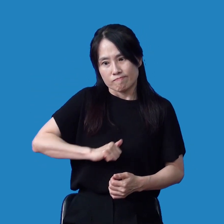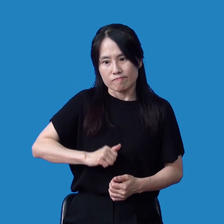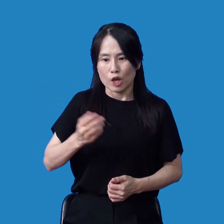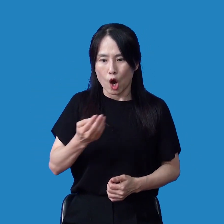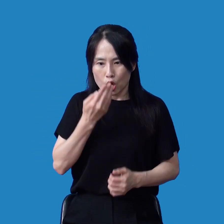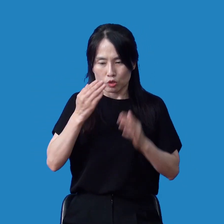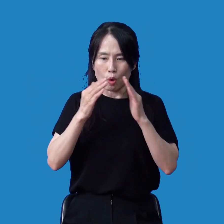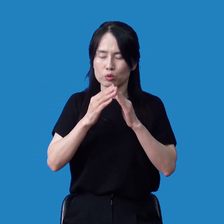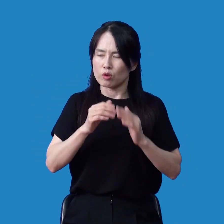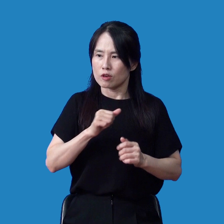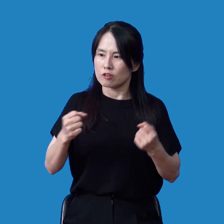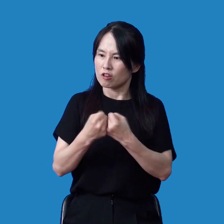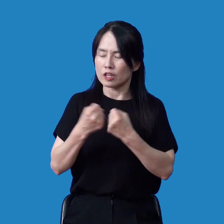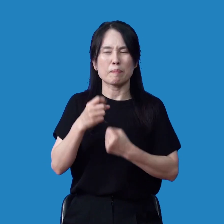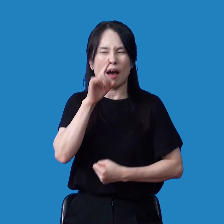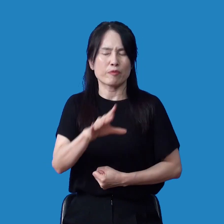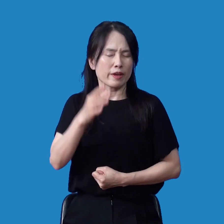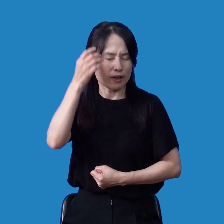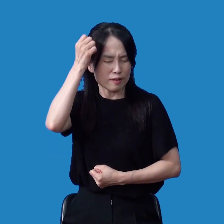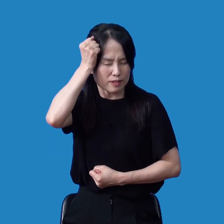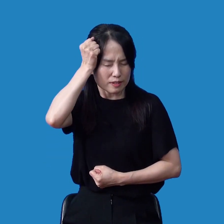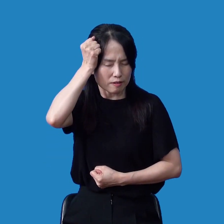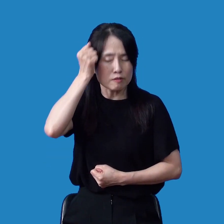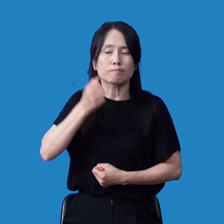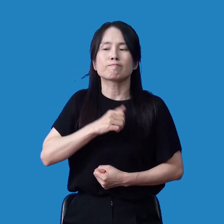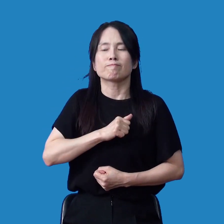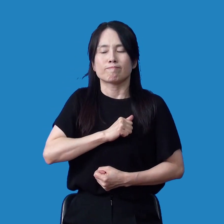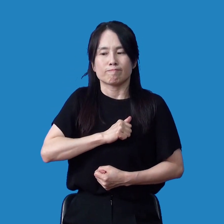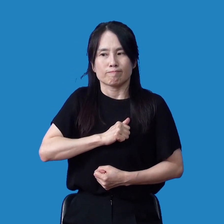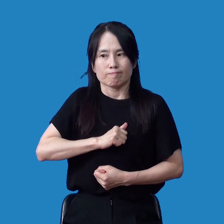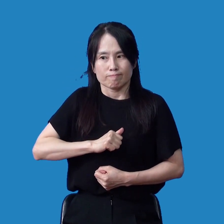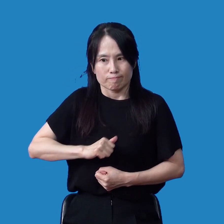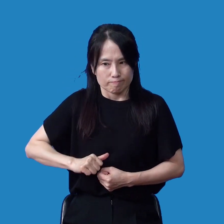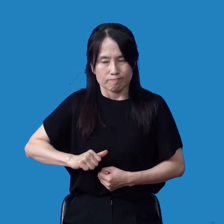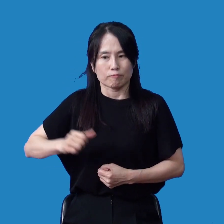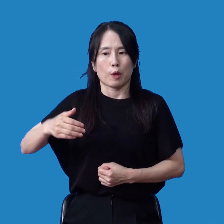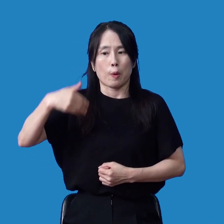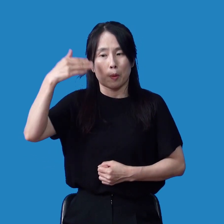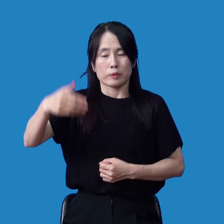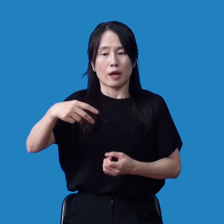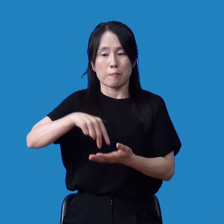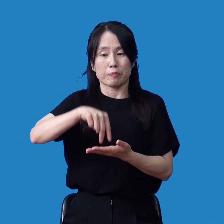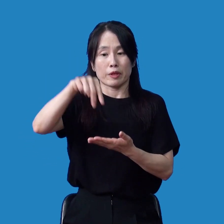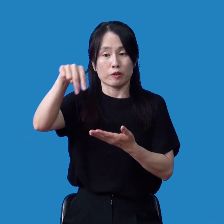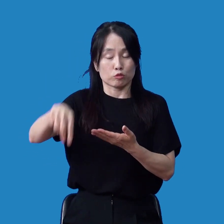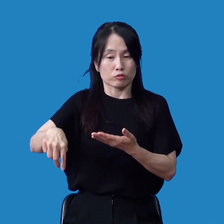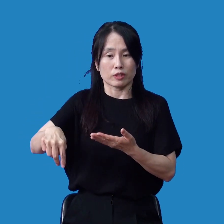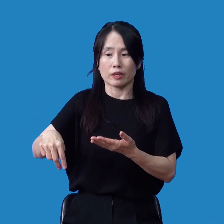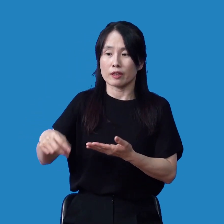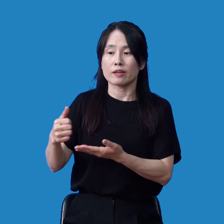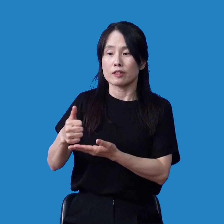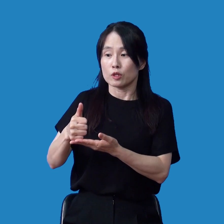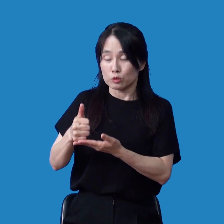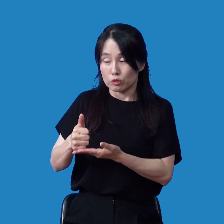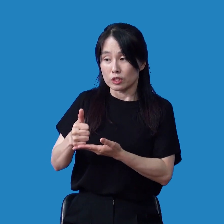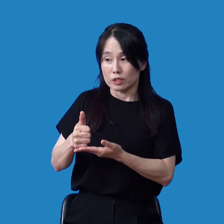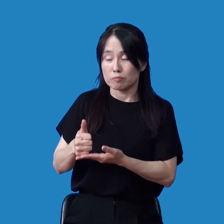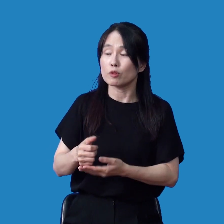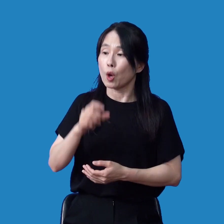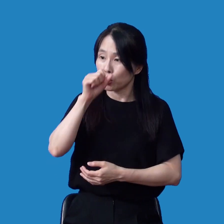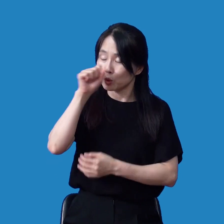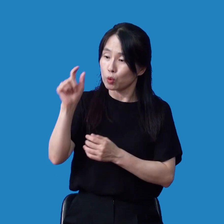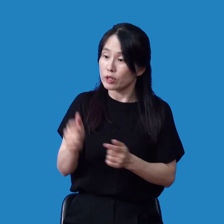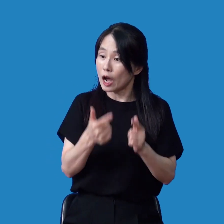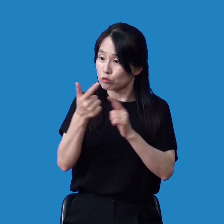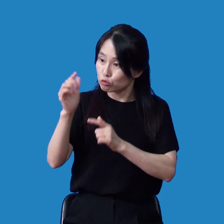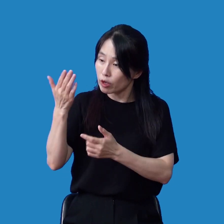싸우면 안 되니까요. 꾹 참고 있다가 다음 정류장에 내려주면서 선생님 좋은 하루 되시기